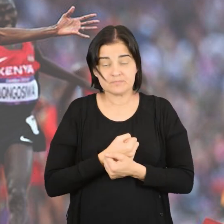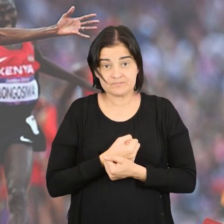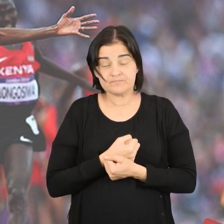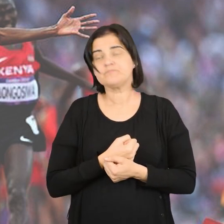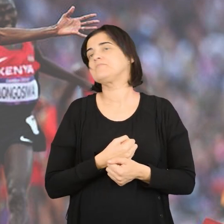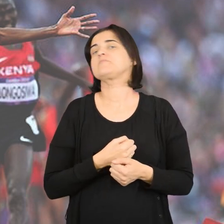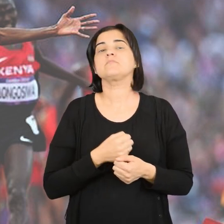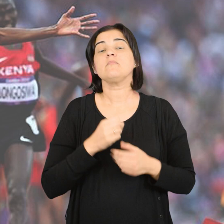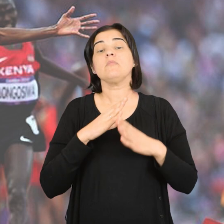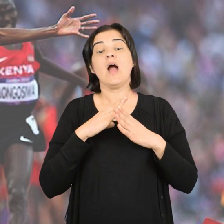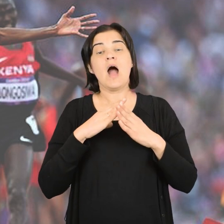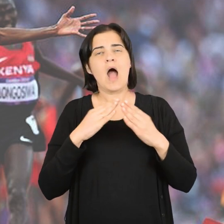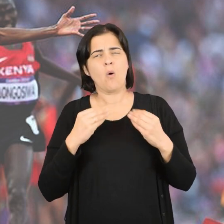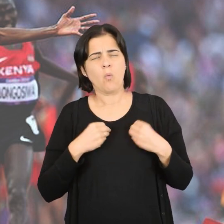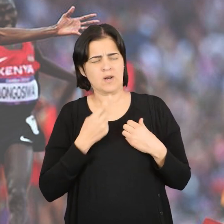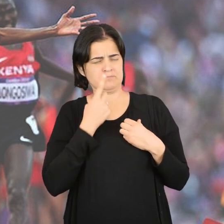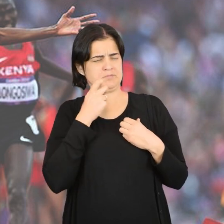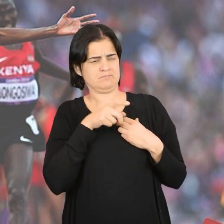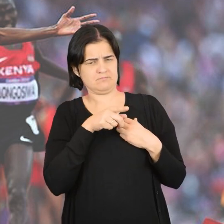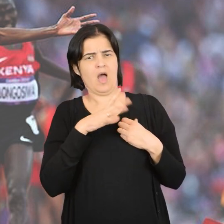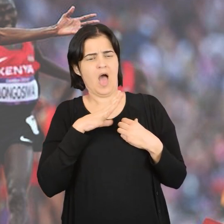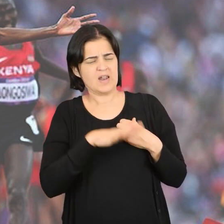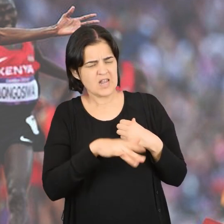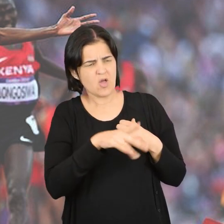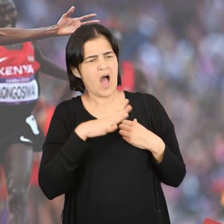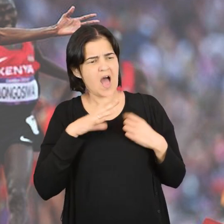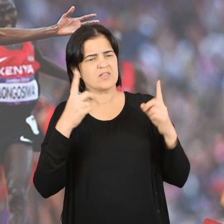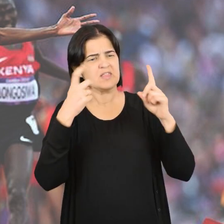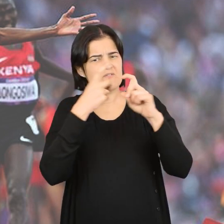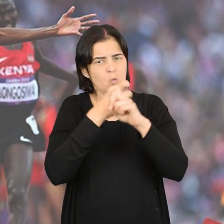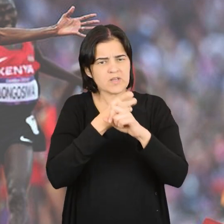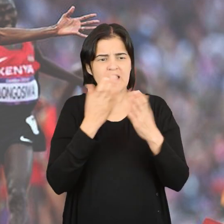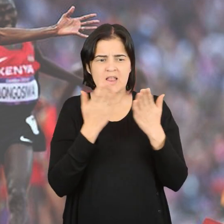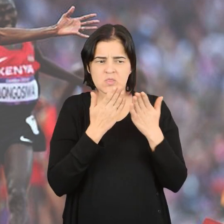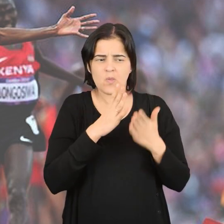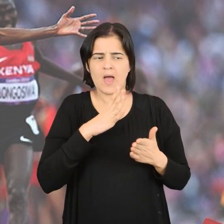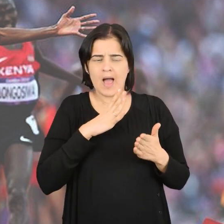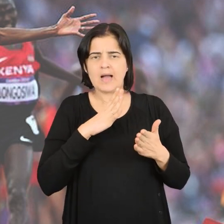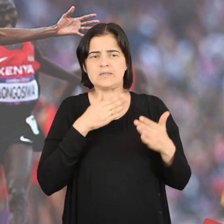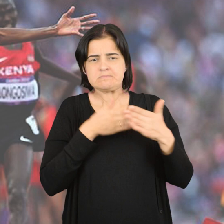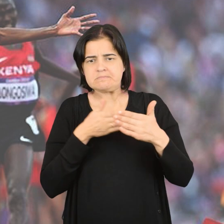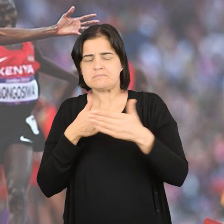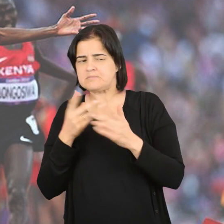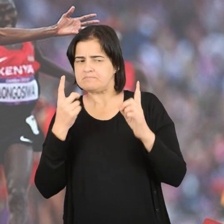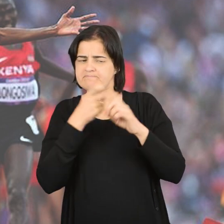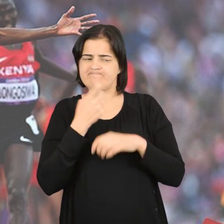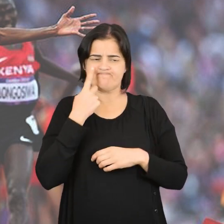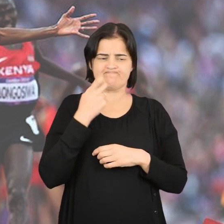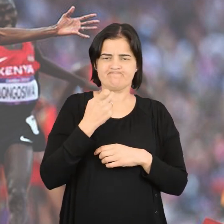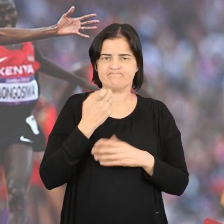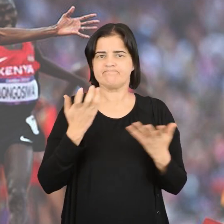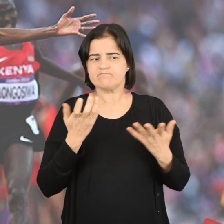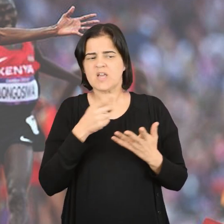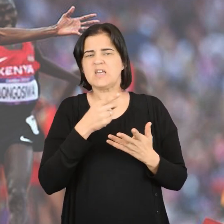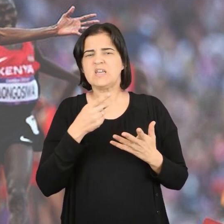está lleno de frustración la escuela detecta dificultades en todas las áreas